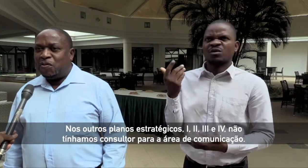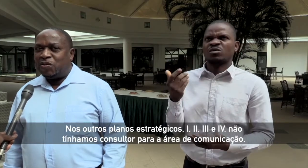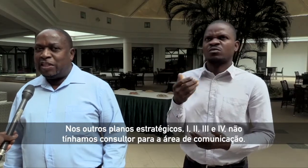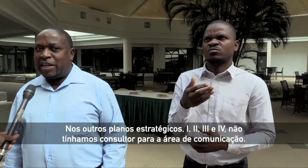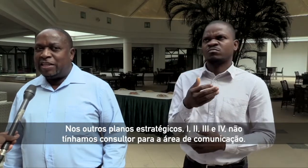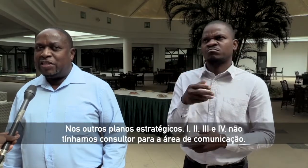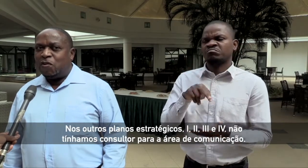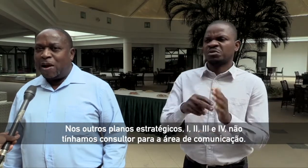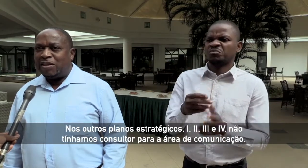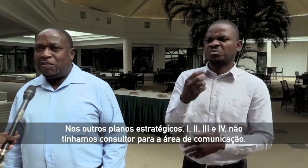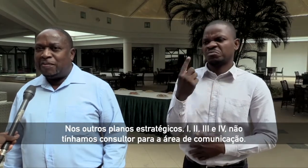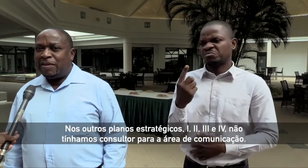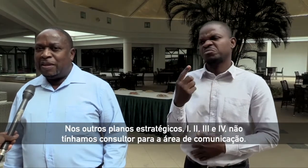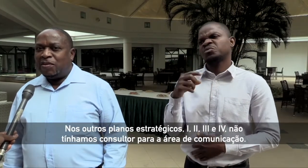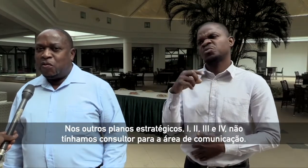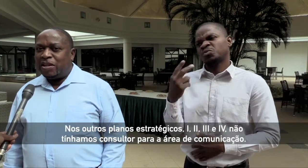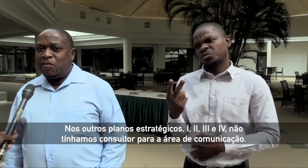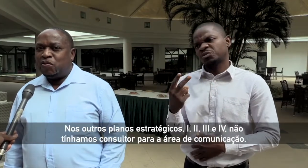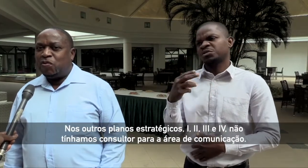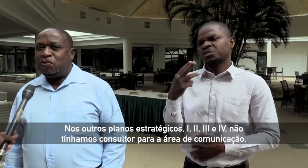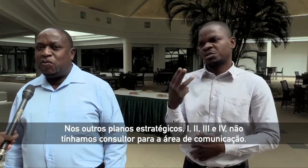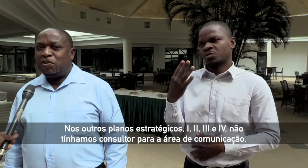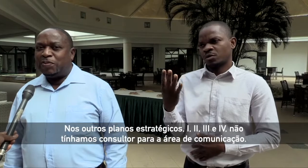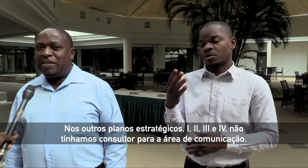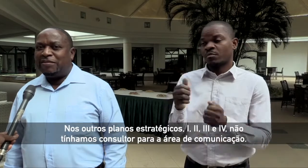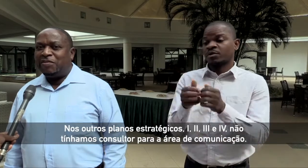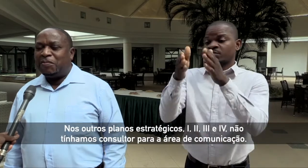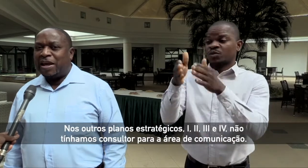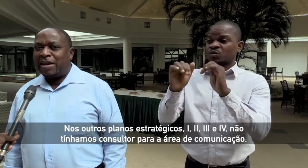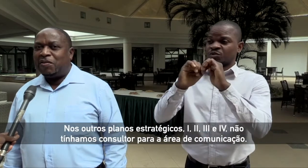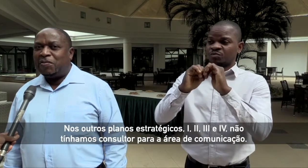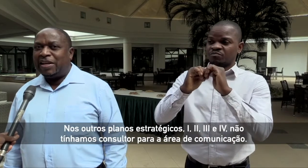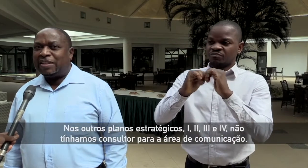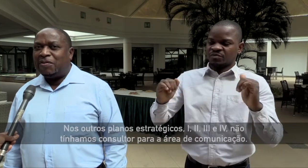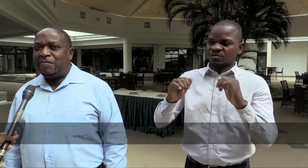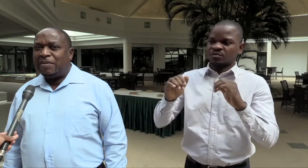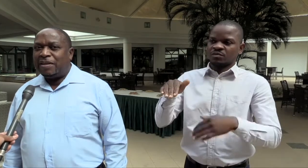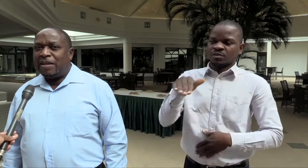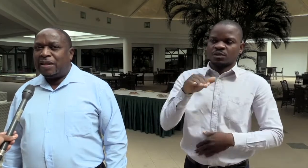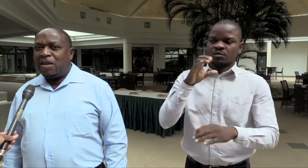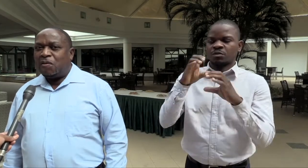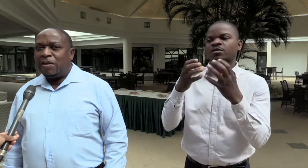1, 2, 3 e 4, não tínhamos um consultor específico para a área de comunicação.